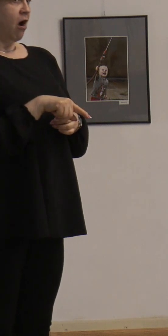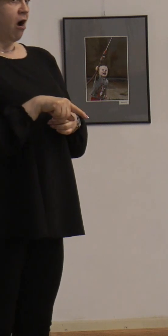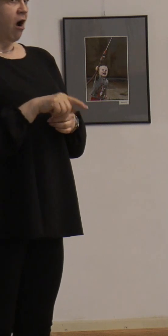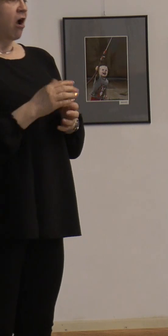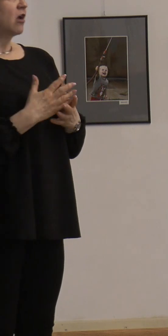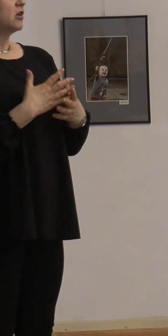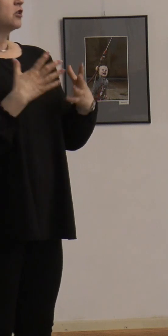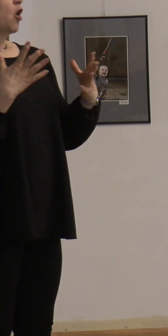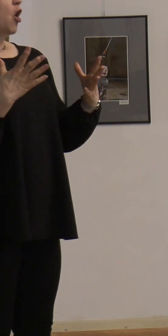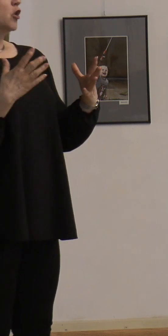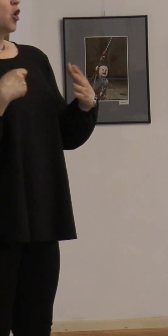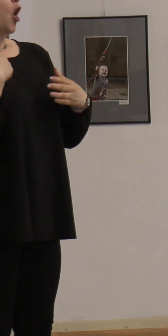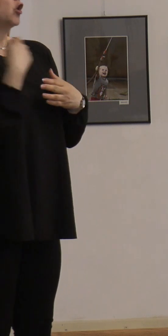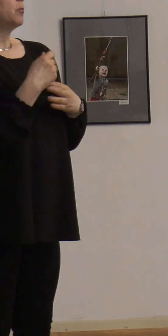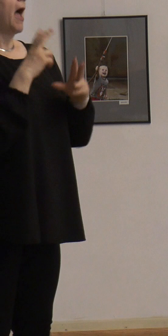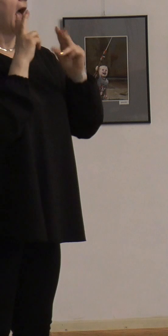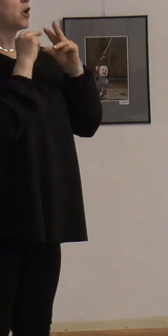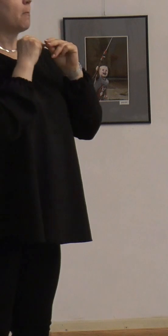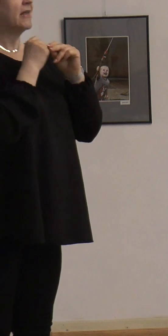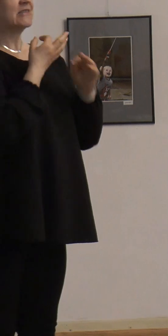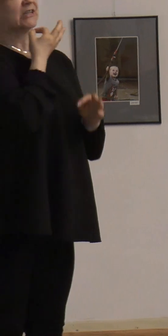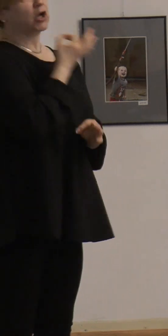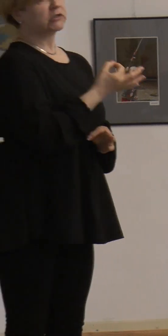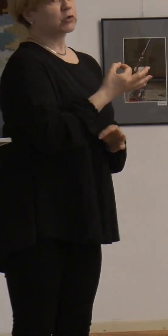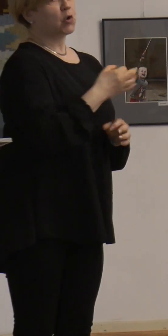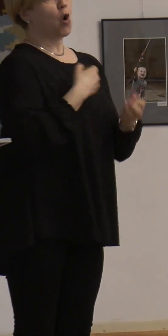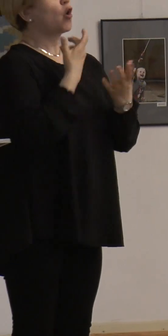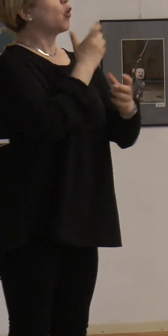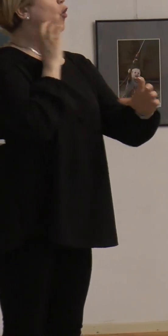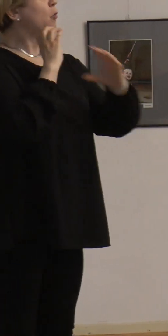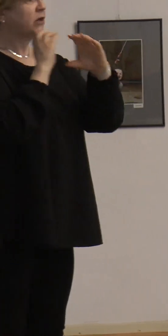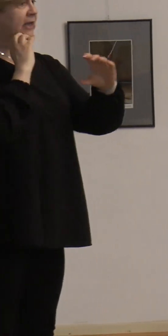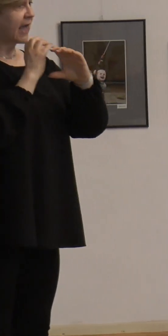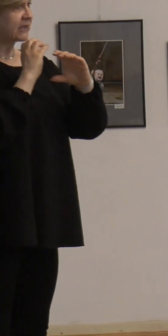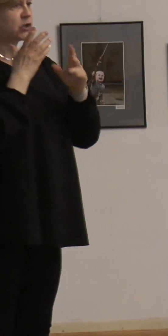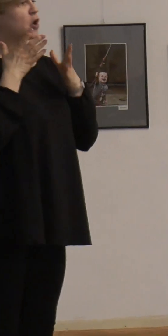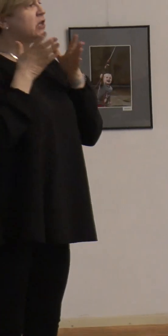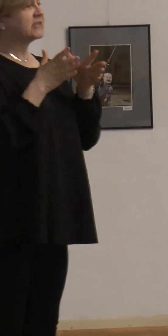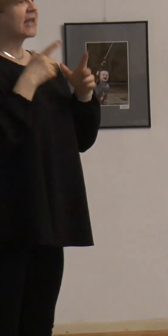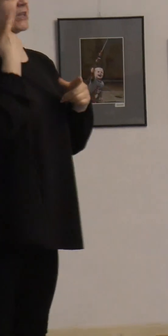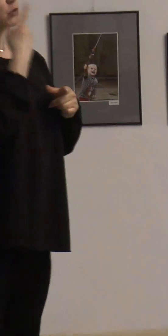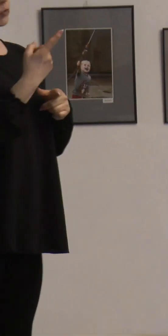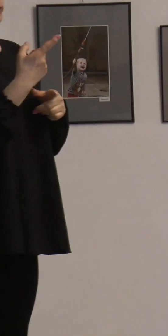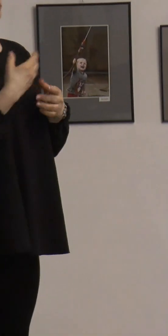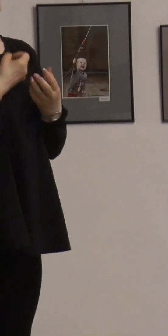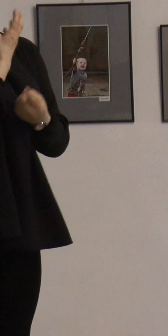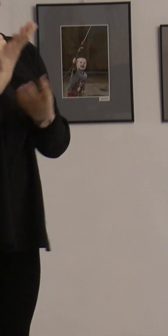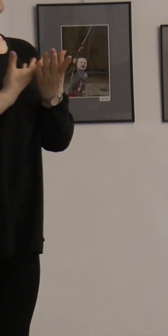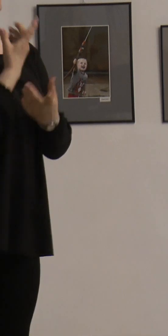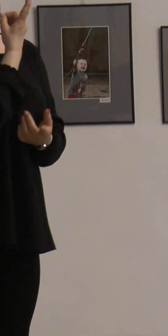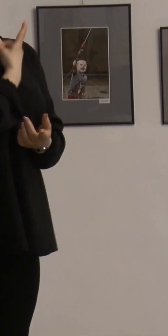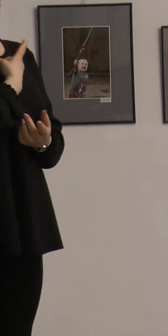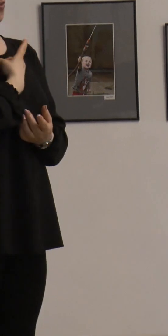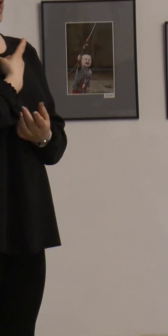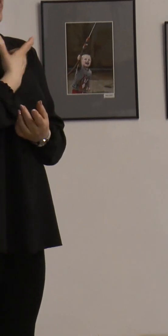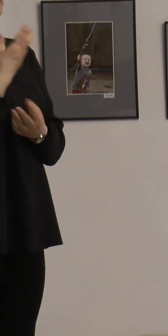nagy adománya a beszéd, a szó, a kommunikáció, hiszen így tudjuk kifejezni magunkat, ez